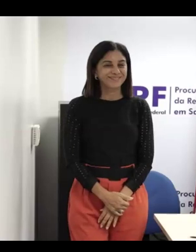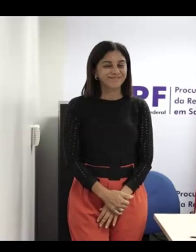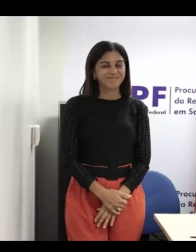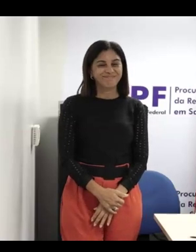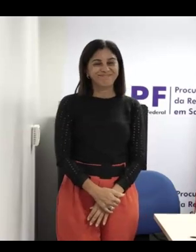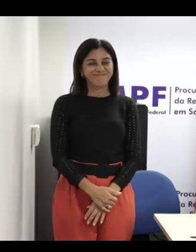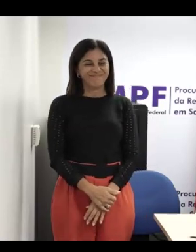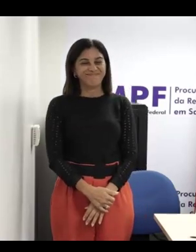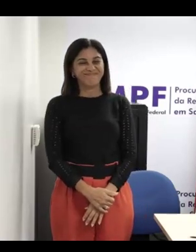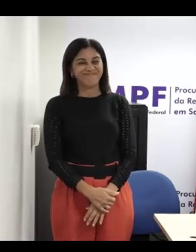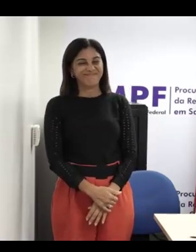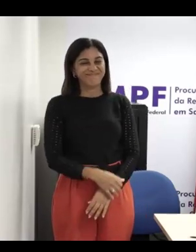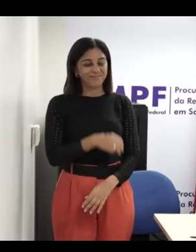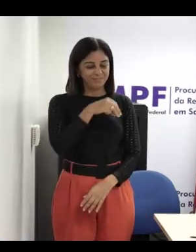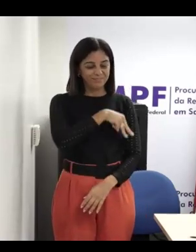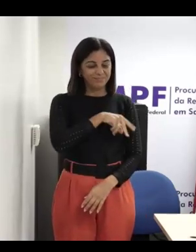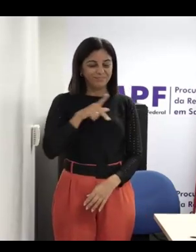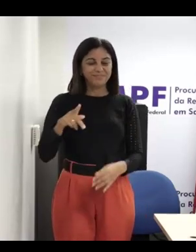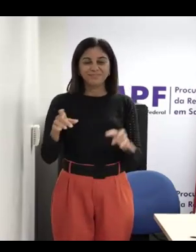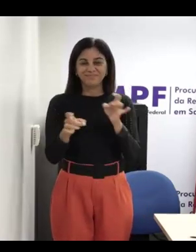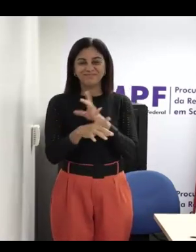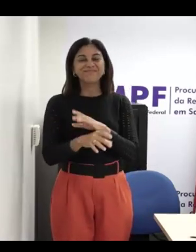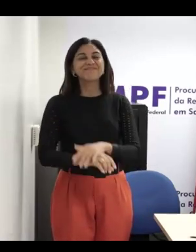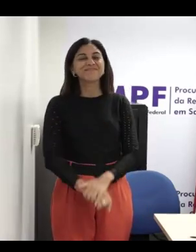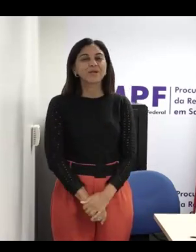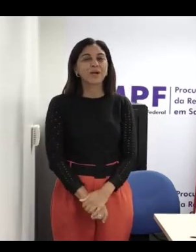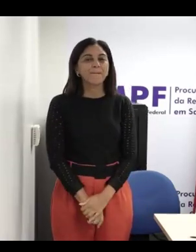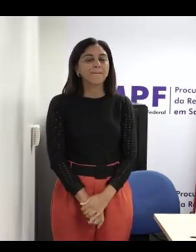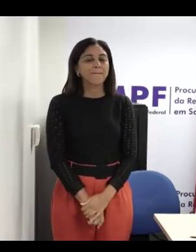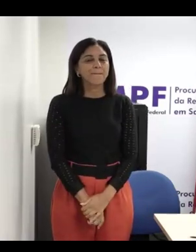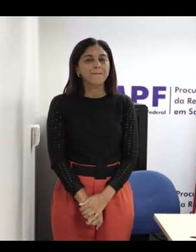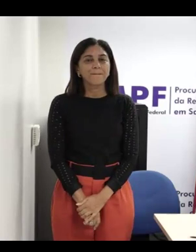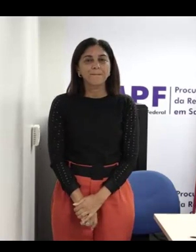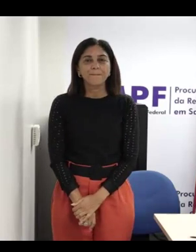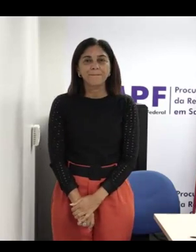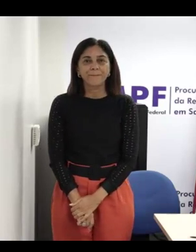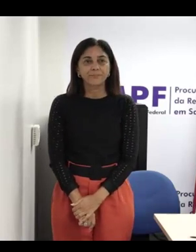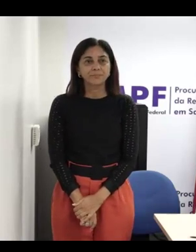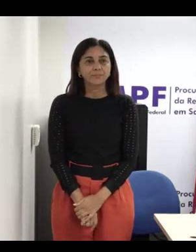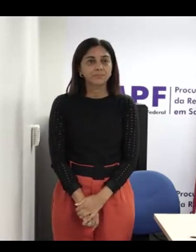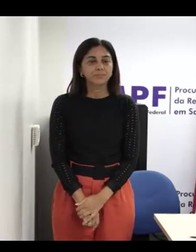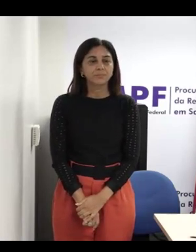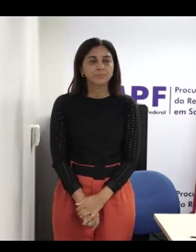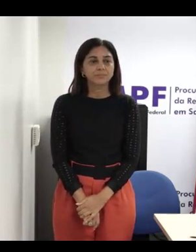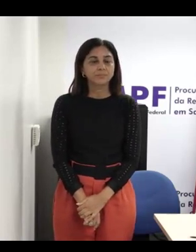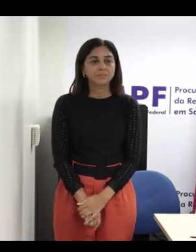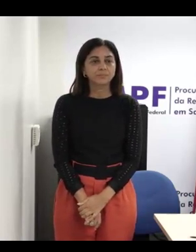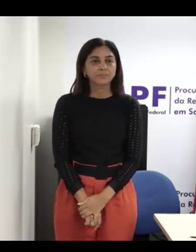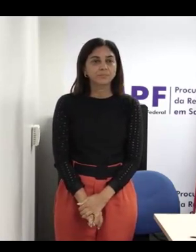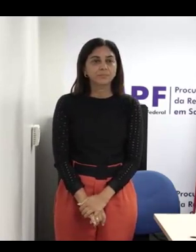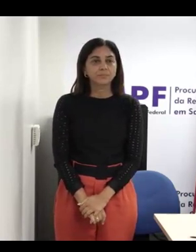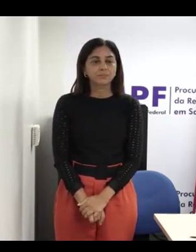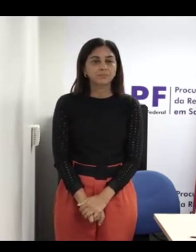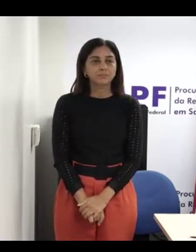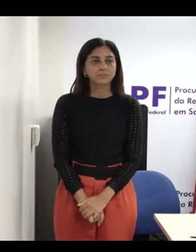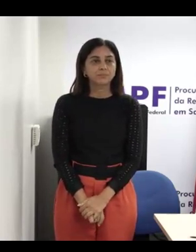só do ministério público e antes de eu passar para ele fazer as considerações e encerrar Porque a gente já tá com tempo